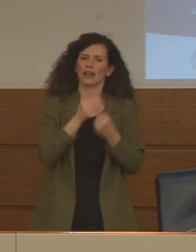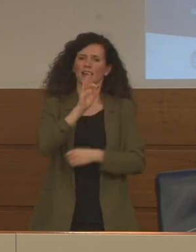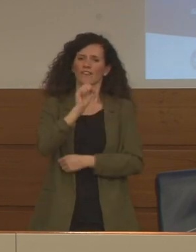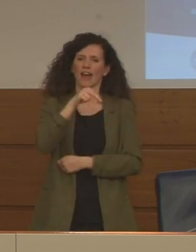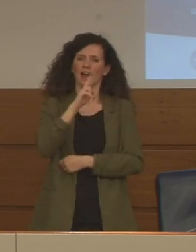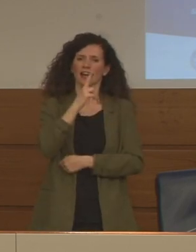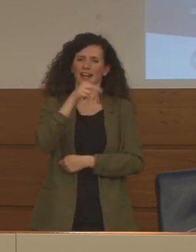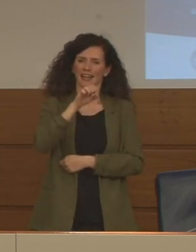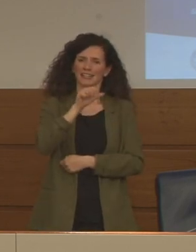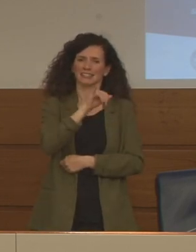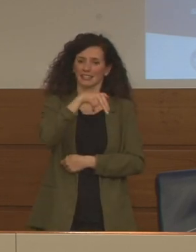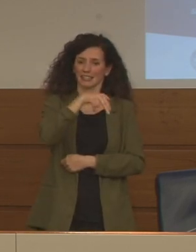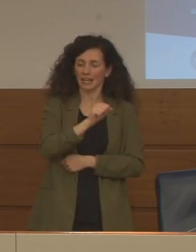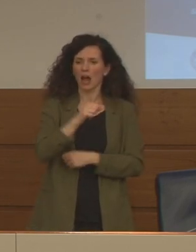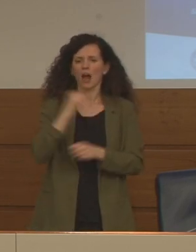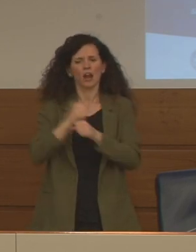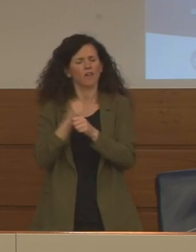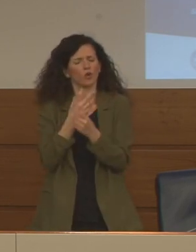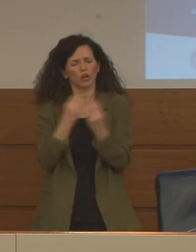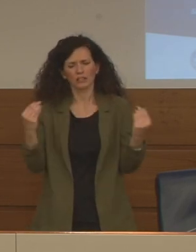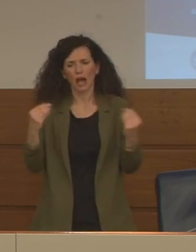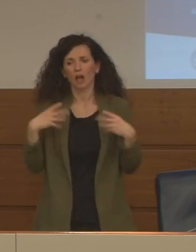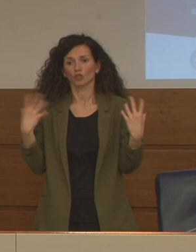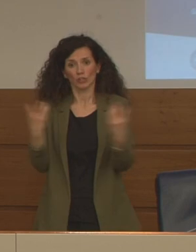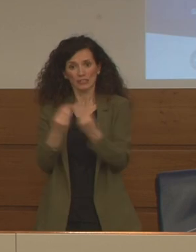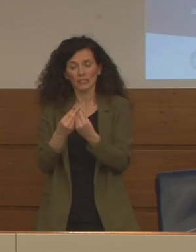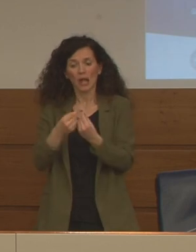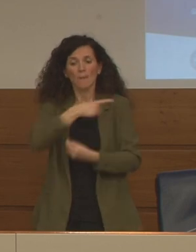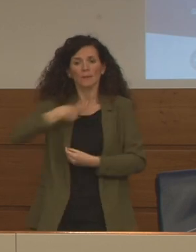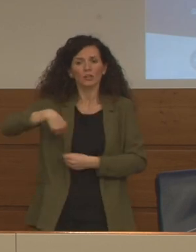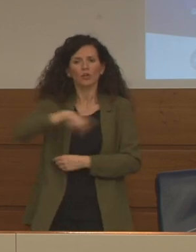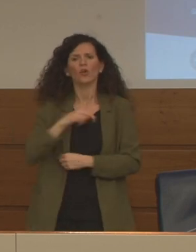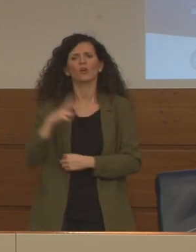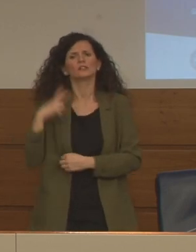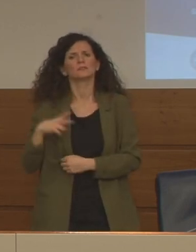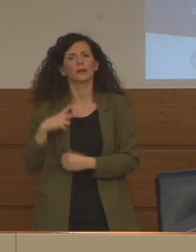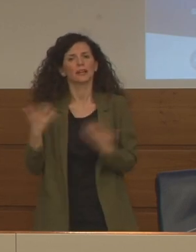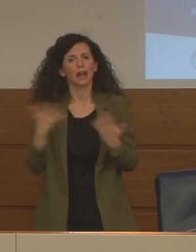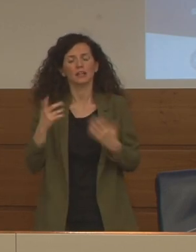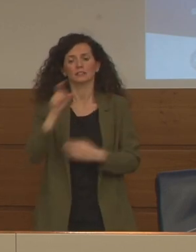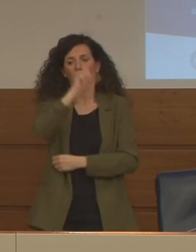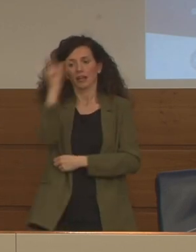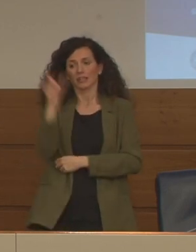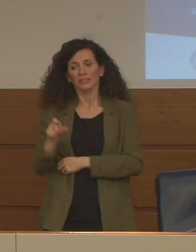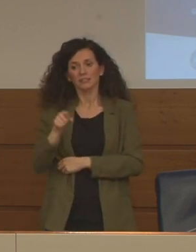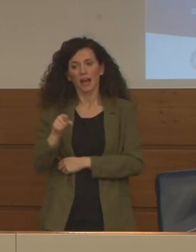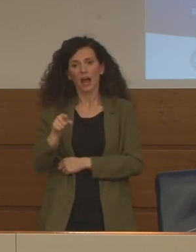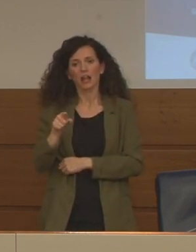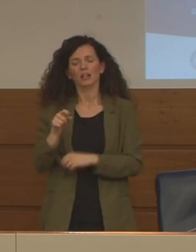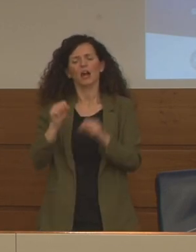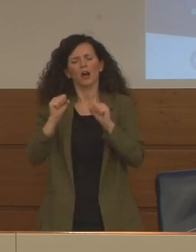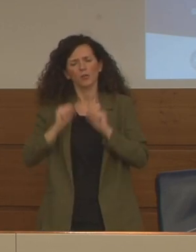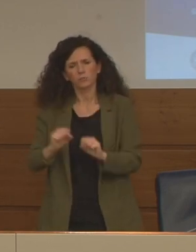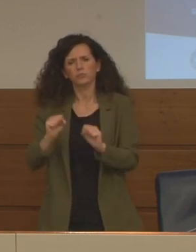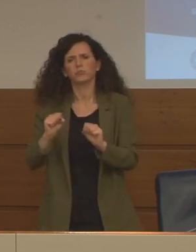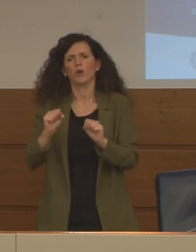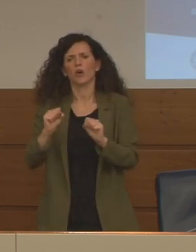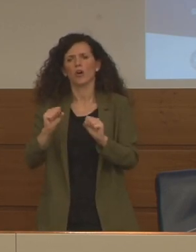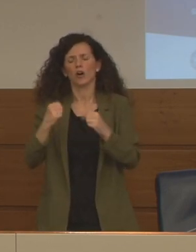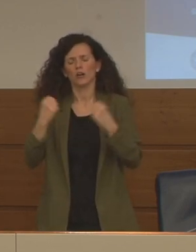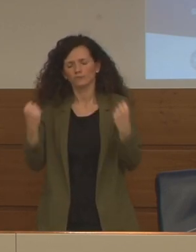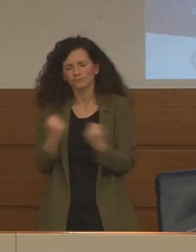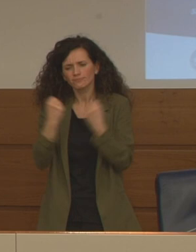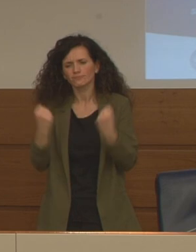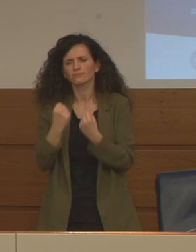tutti quanti noi ci aspettiamo è quello che nel nostro paese possa essere attivata quanto